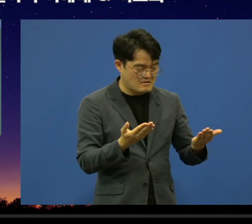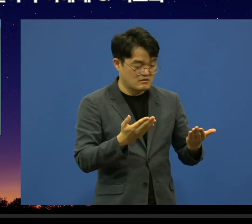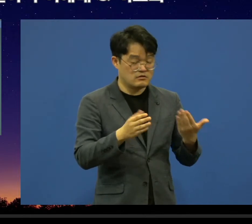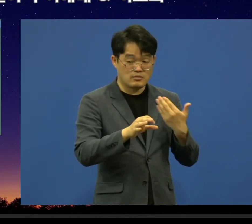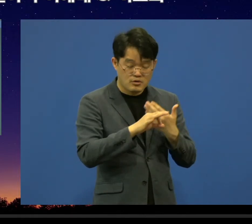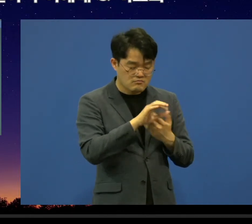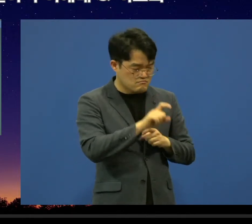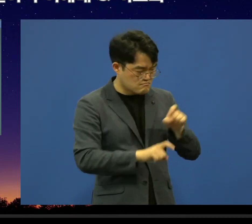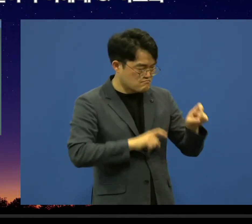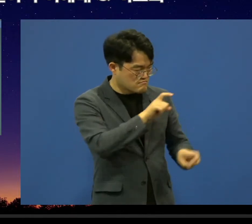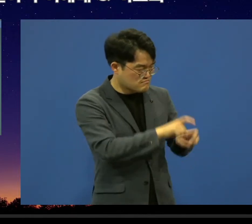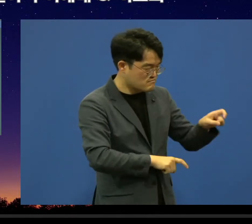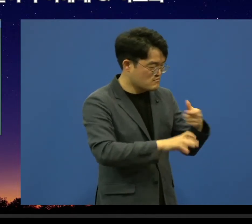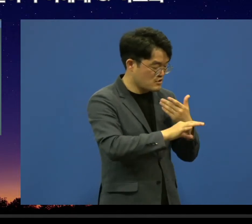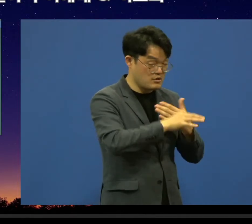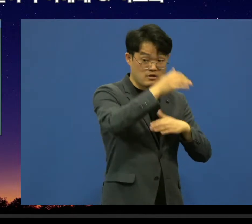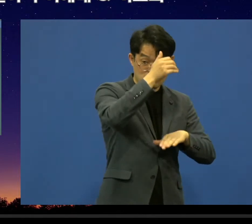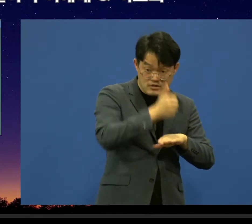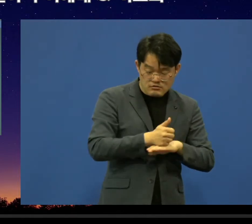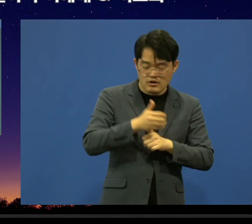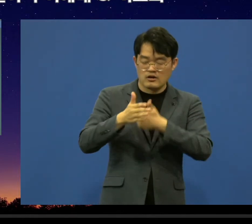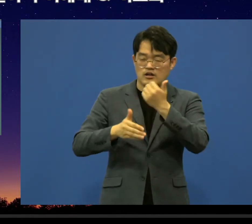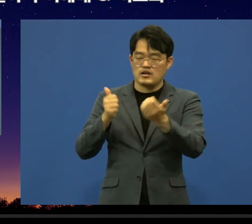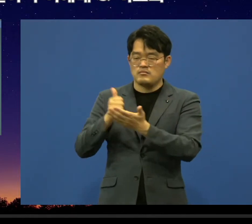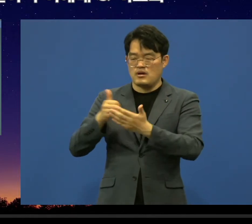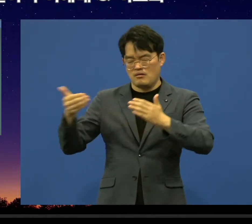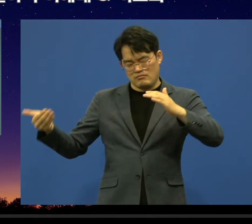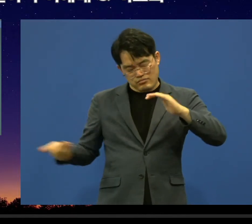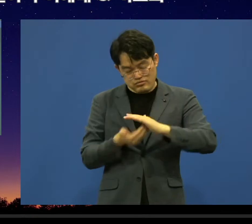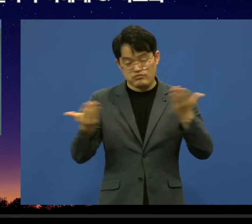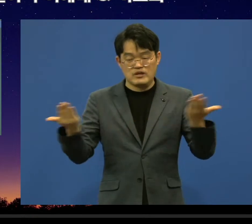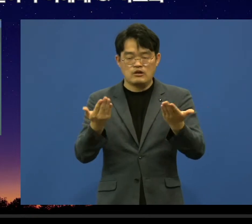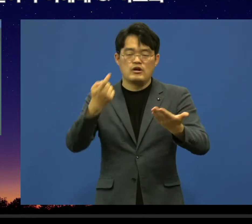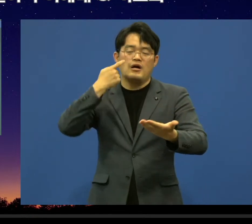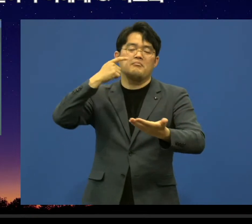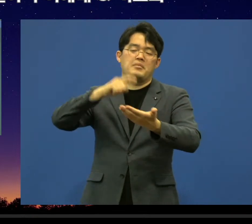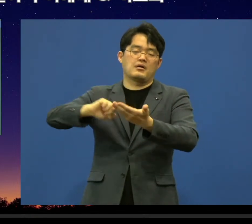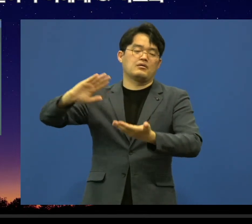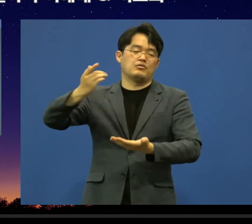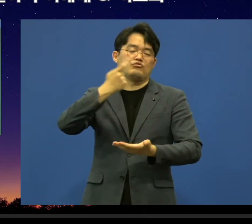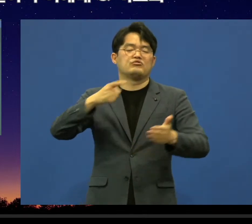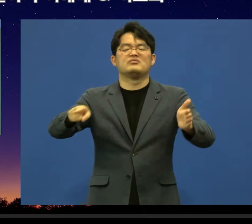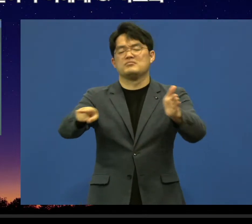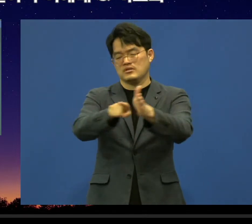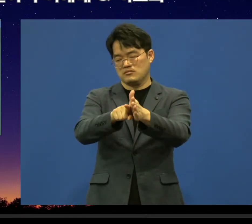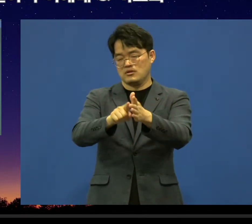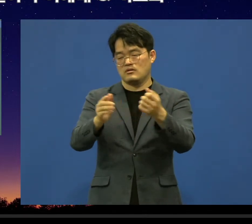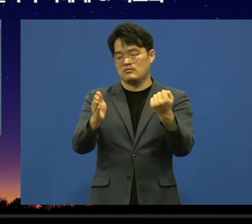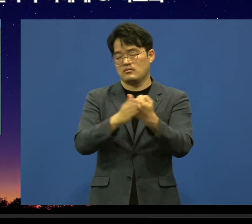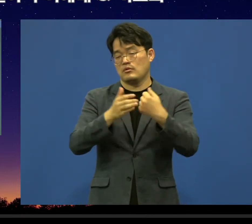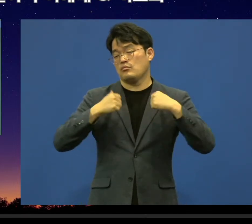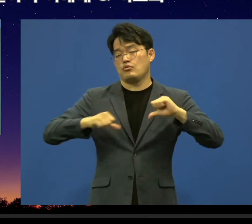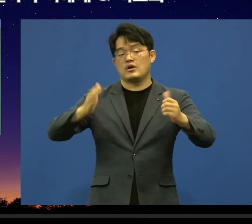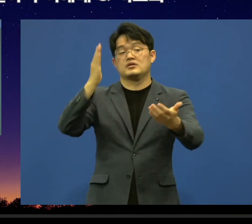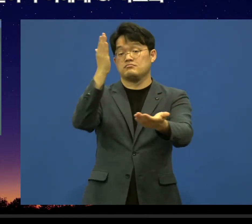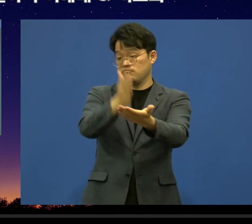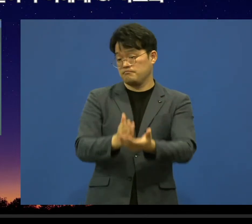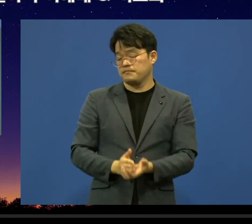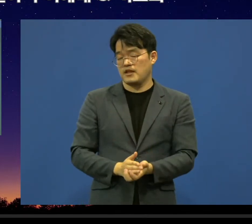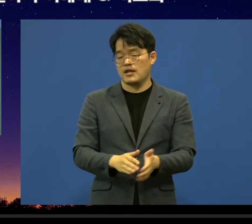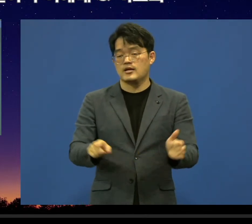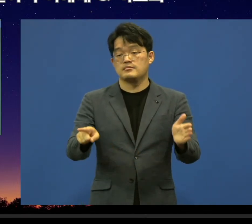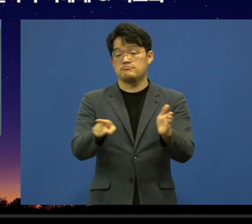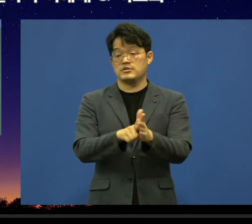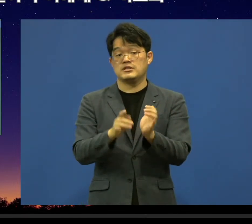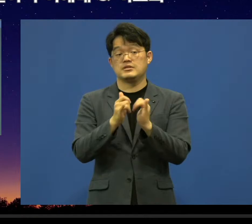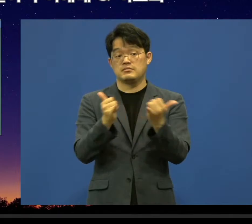발견하는 날이 오게 될 줄 믿습니다. 그러므로 여러분 포기하지 마십시오. 신자로서 행하는 작은 일들이